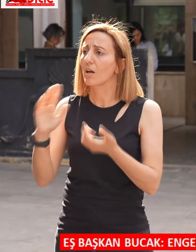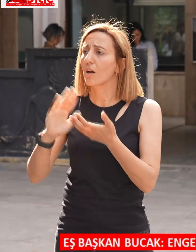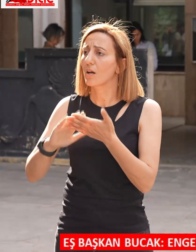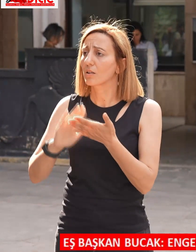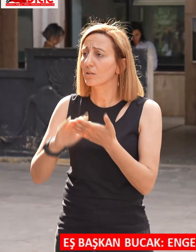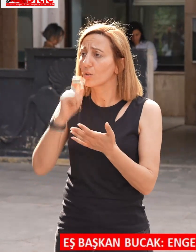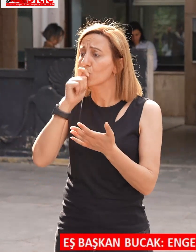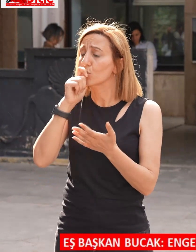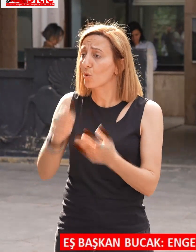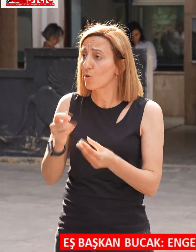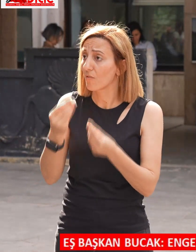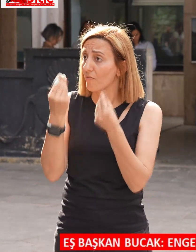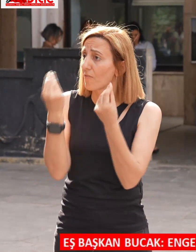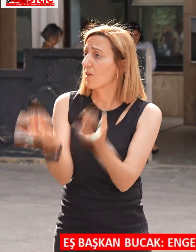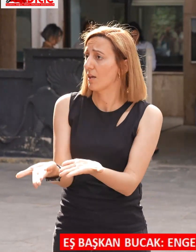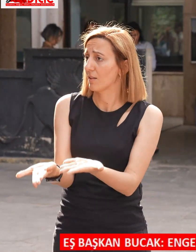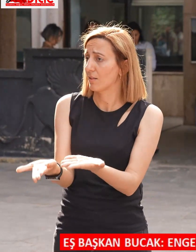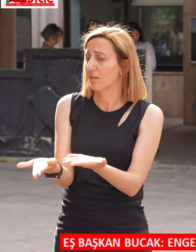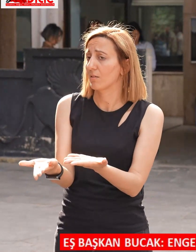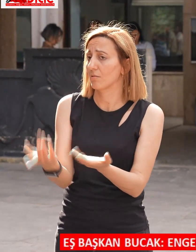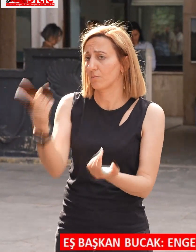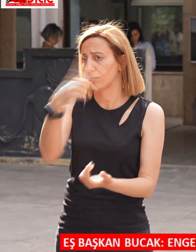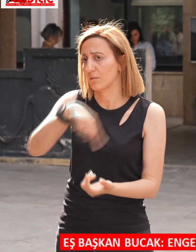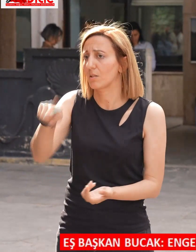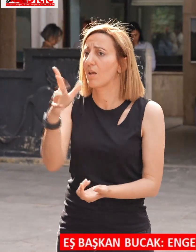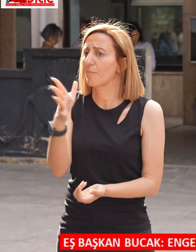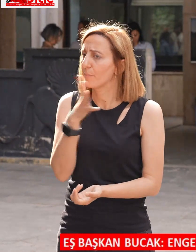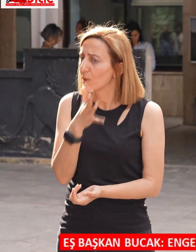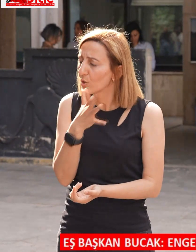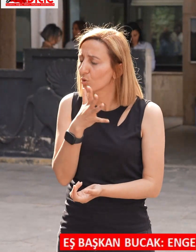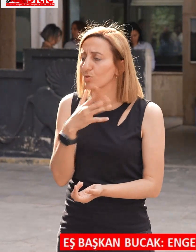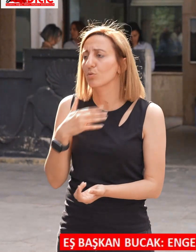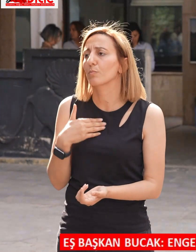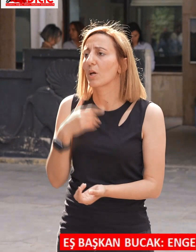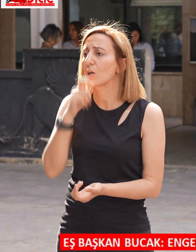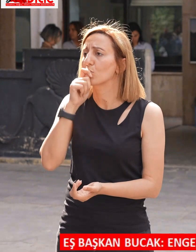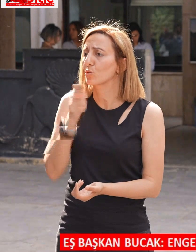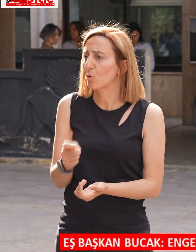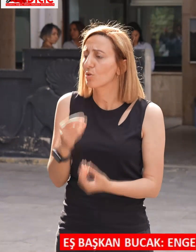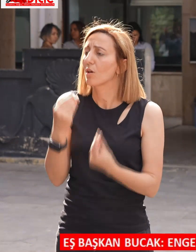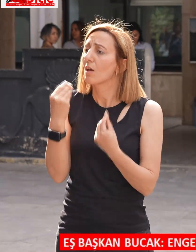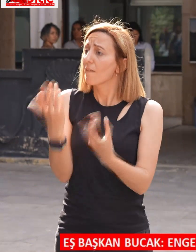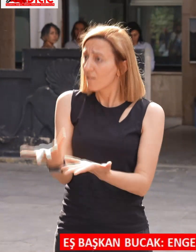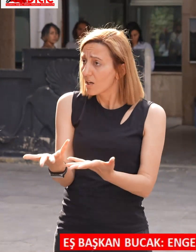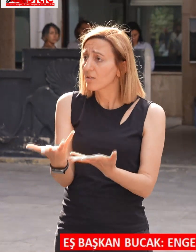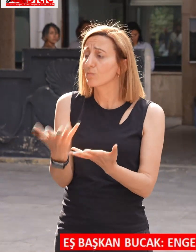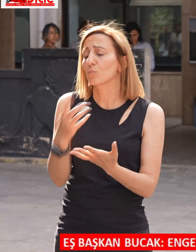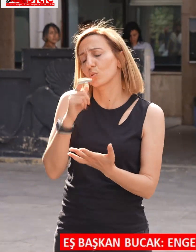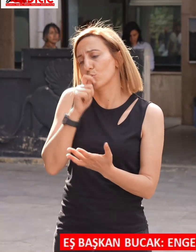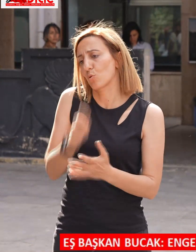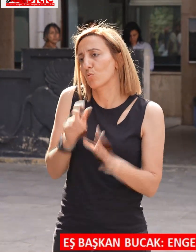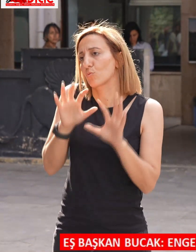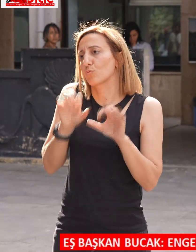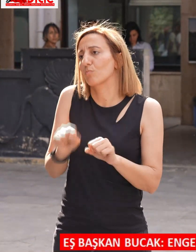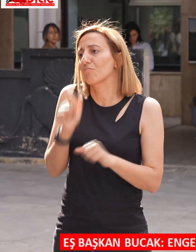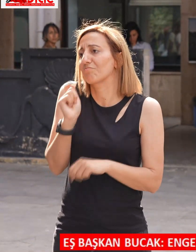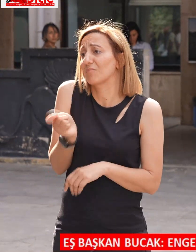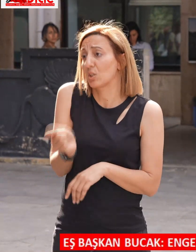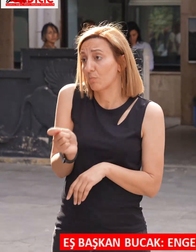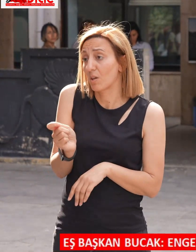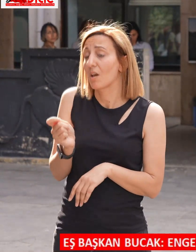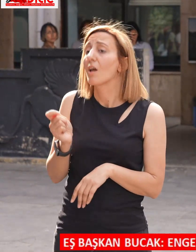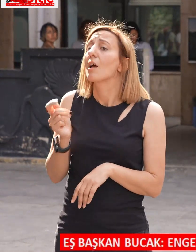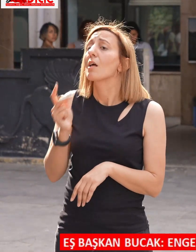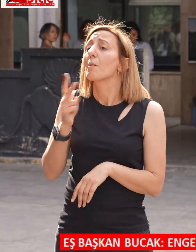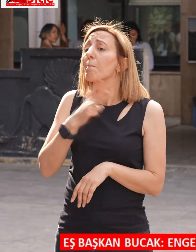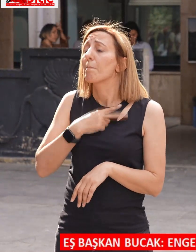söz verdiğimiz gibi bu sözümüzü tutarak başta Büyükşehir Belediye'miz ve devamında ve